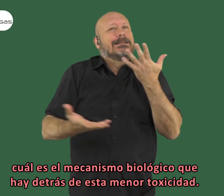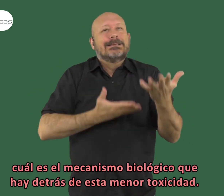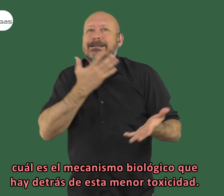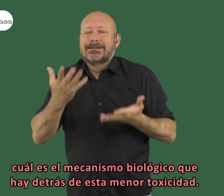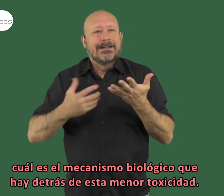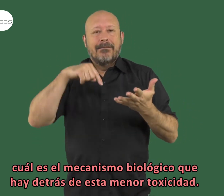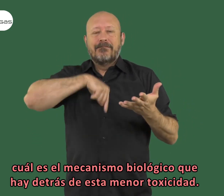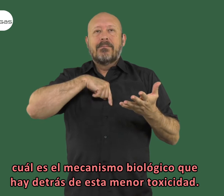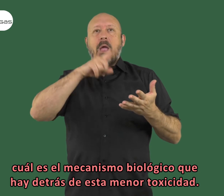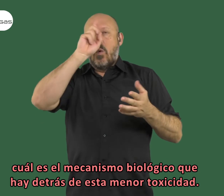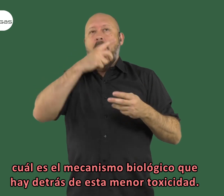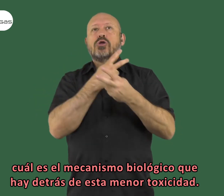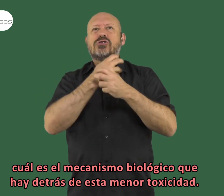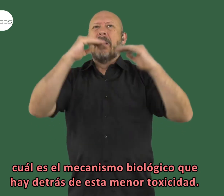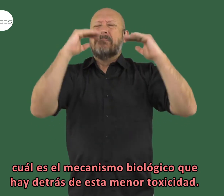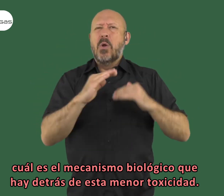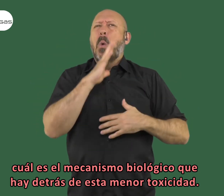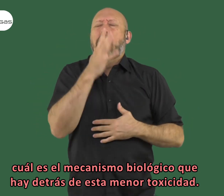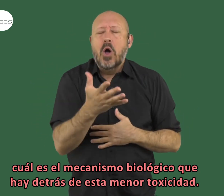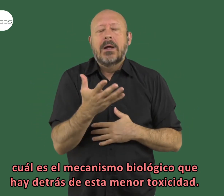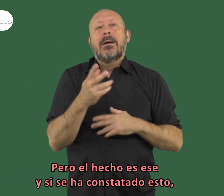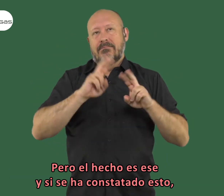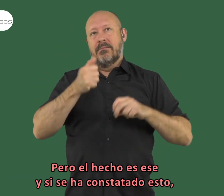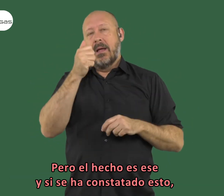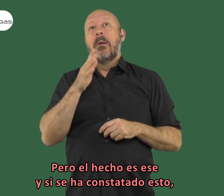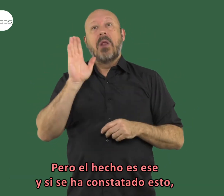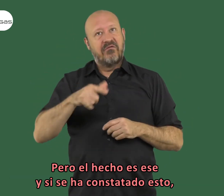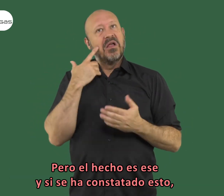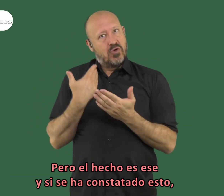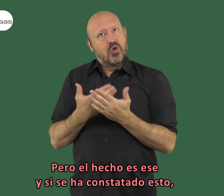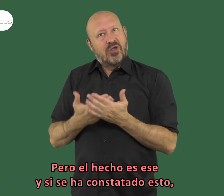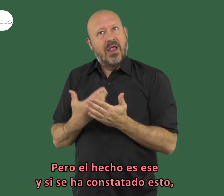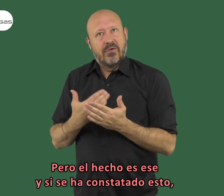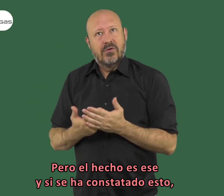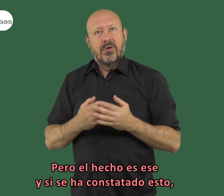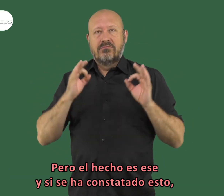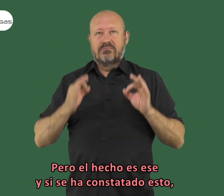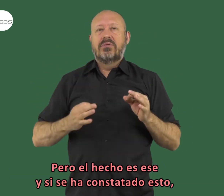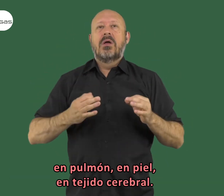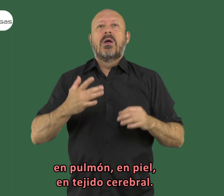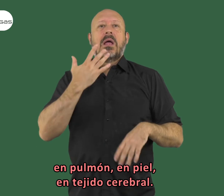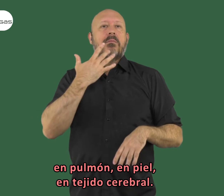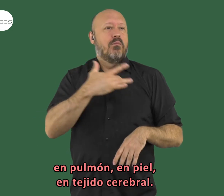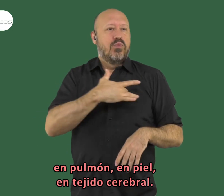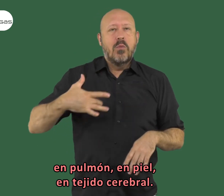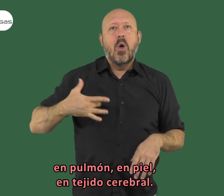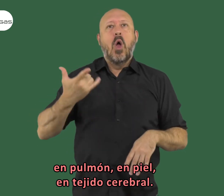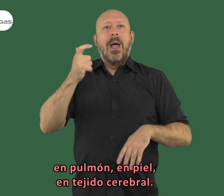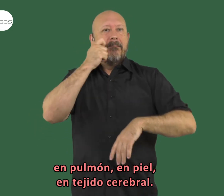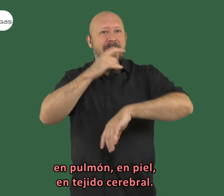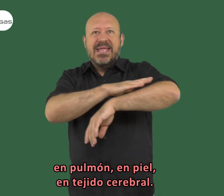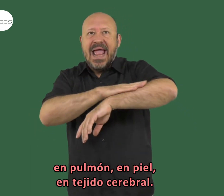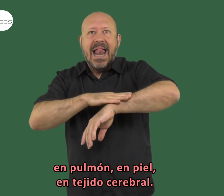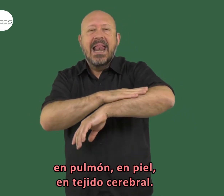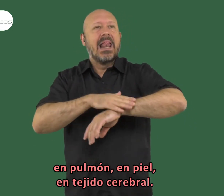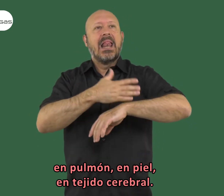que hay detrás de esta menor toxicidad, pero el hecho es ese. Y se ha constatado esto en pulmón,